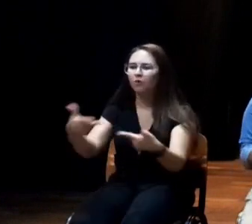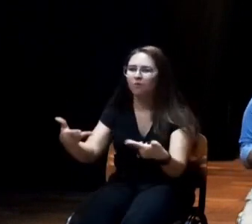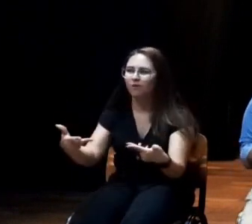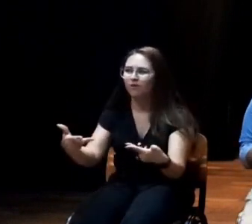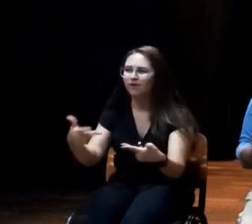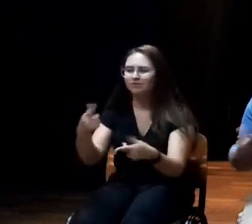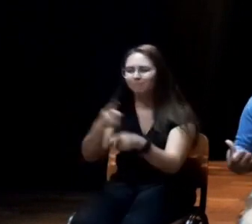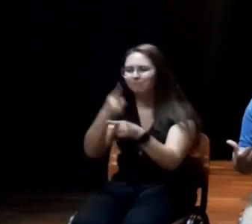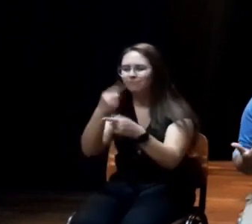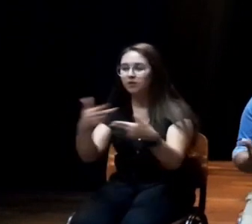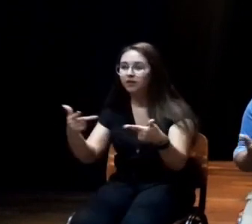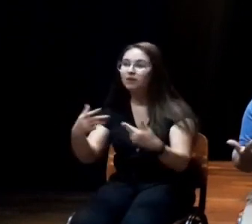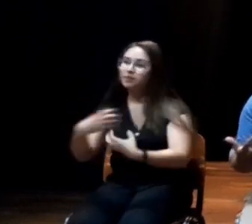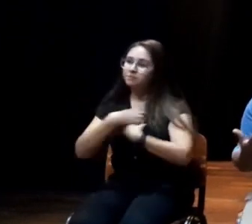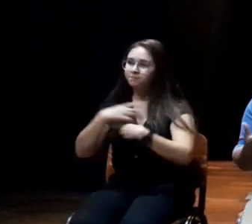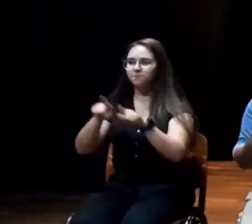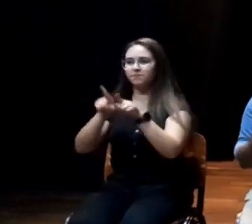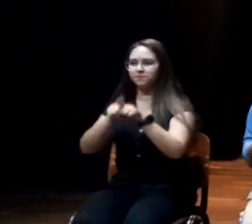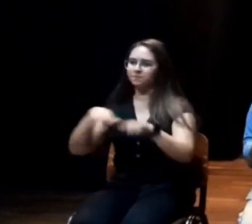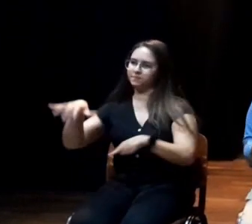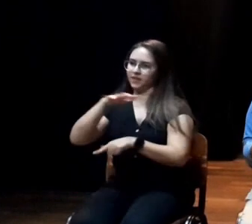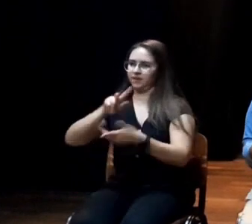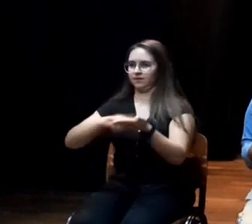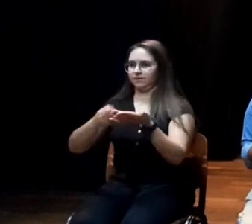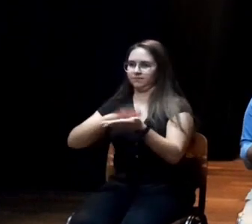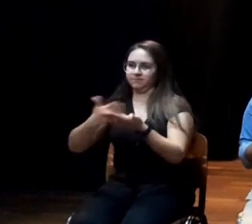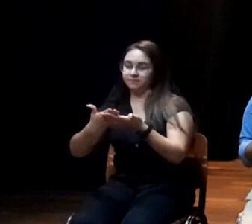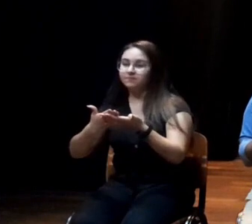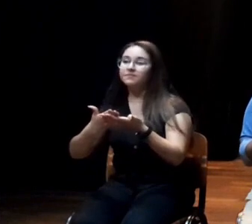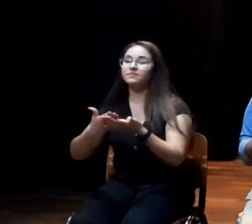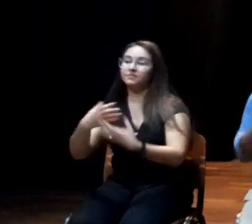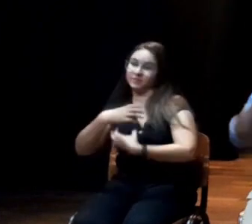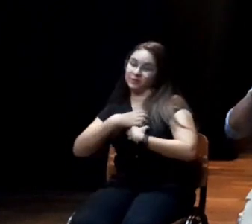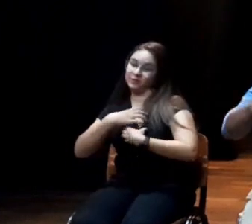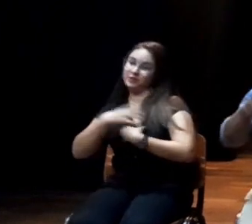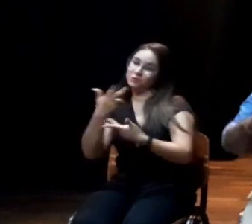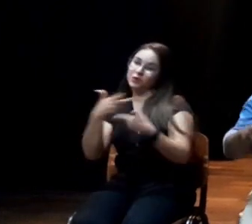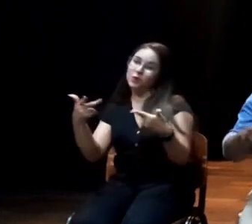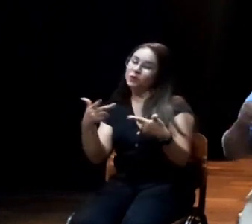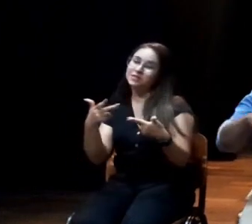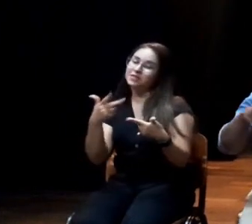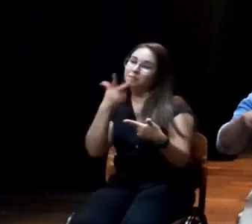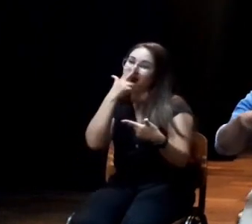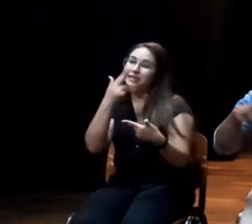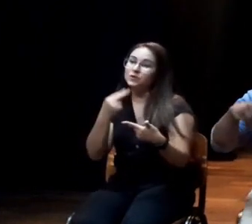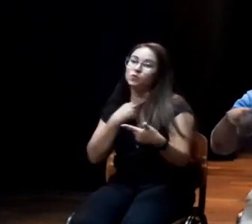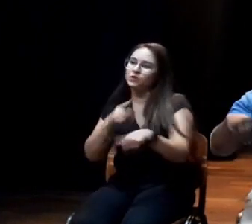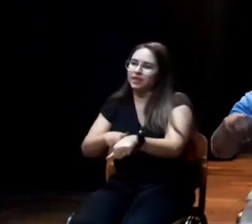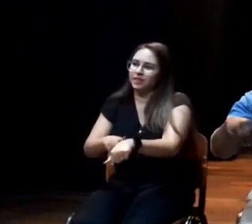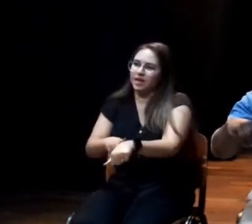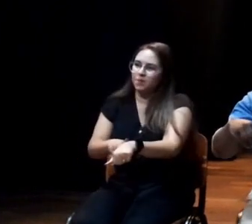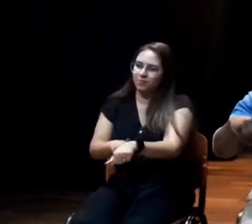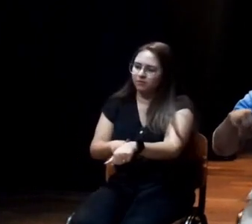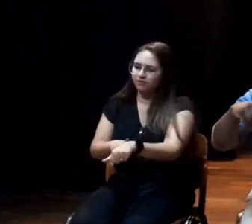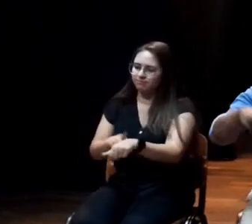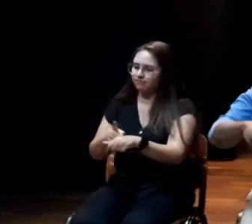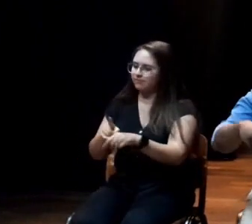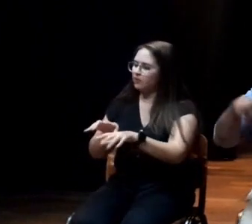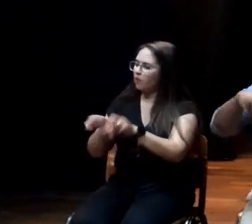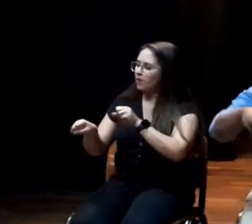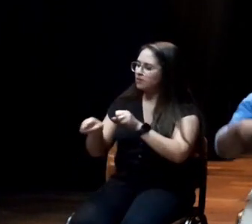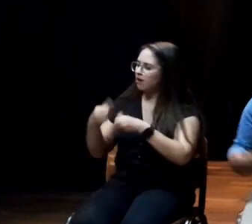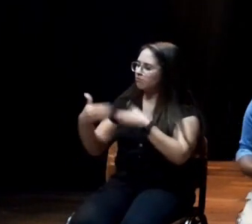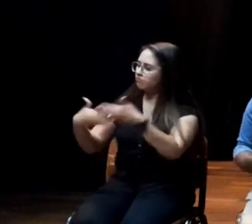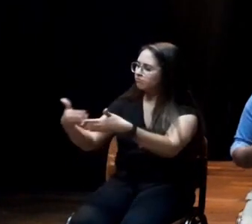coisa. E assim eu sinto também na tradução. Eu sinto que às vezes tem coisas que não dá tempo de ser falado ali na nossa formação enquanto